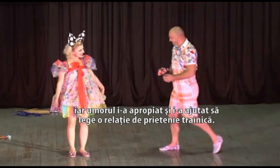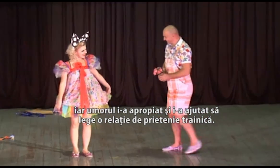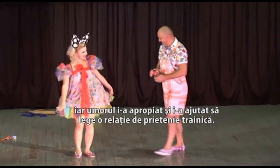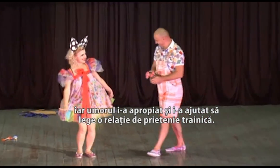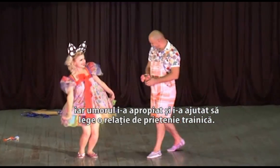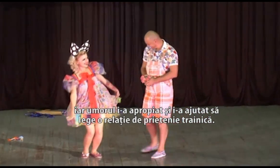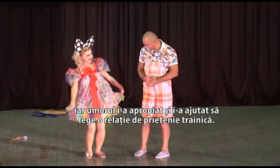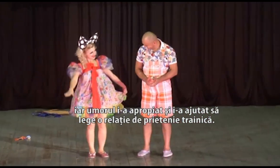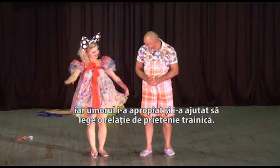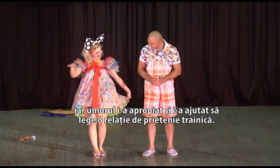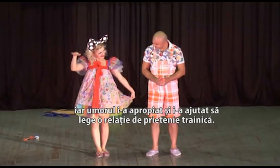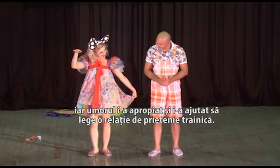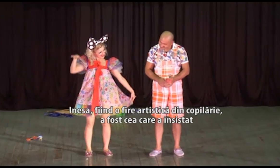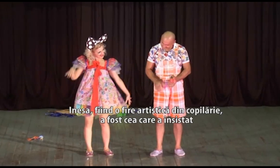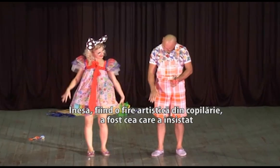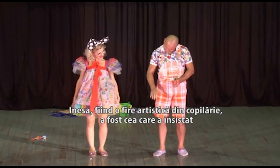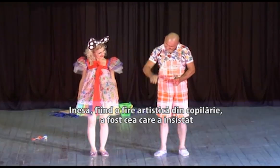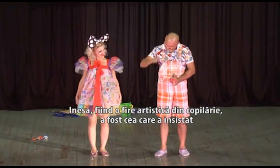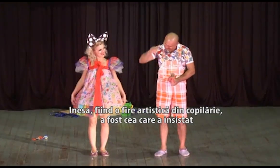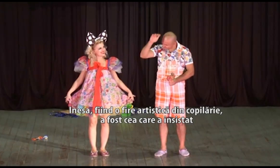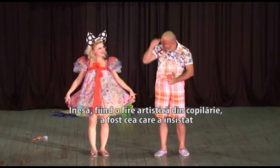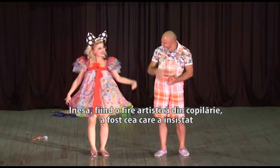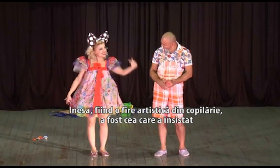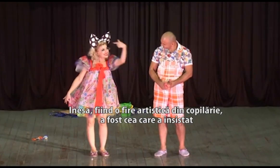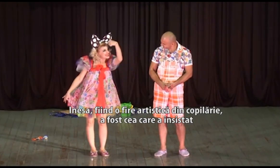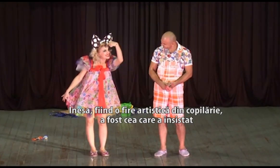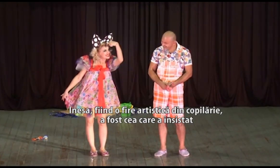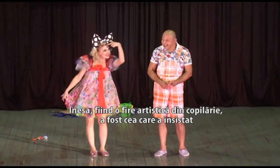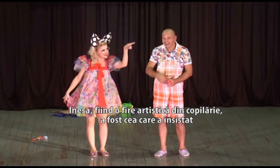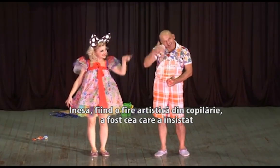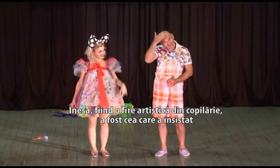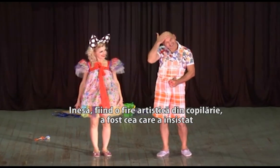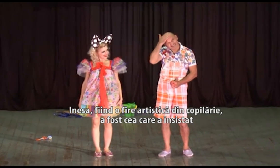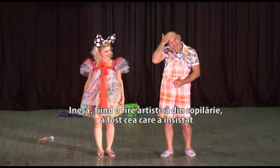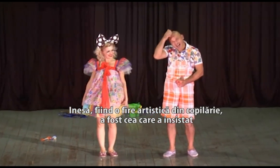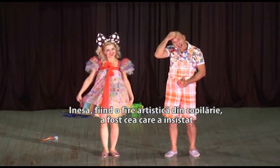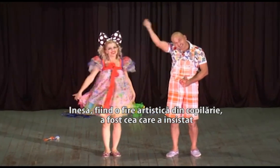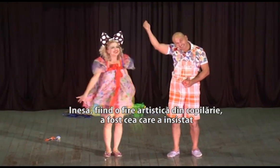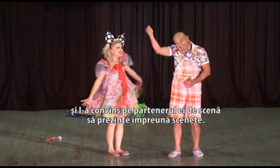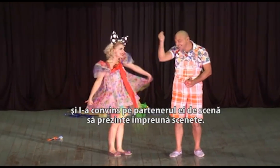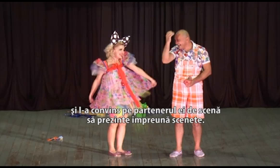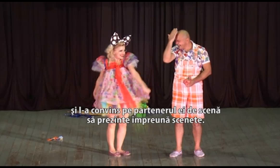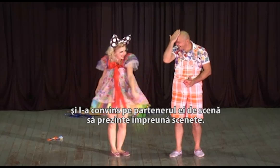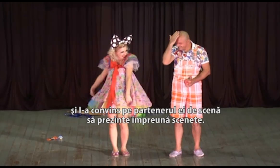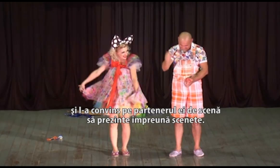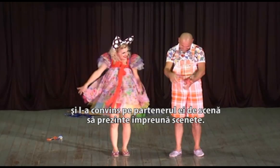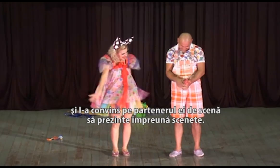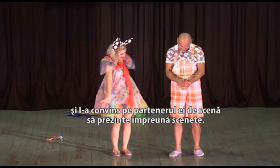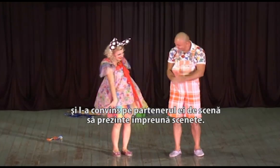relație de prietenie trainică. Inesa, fiind o fire artistică din copilărie, a fost cea care a insistat și l-a convins pe partenerul ei